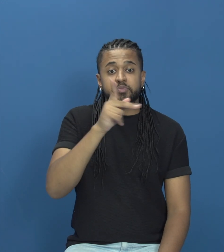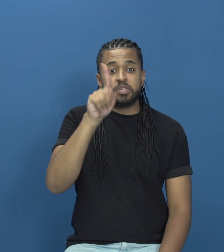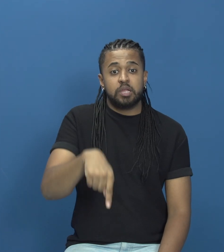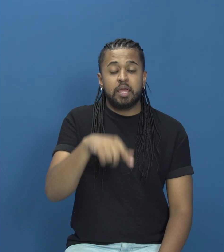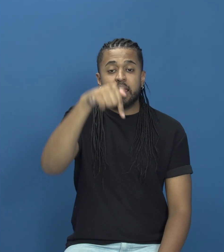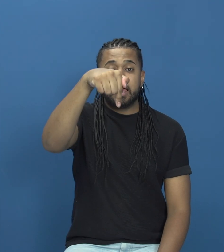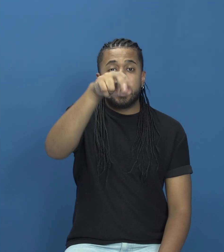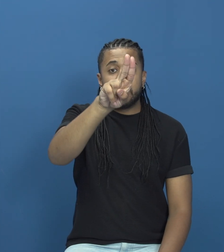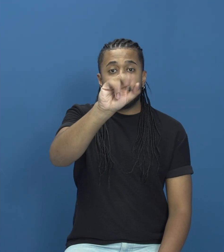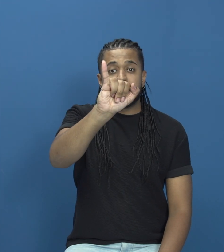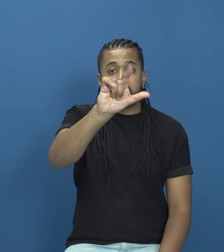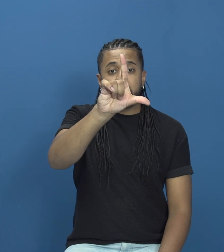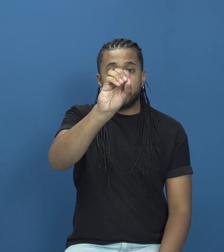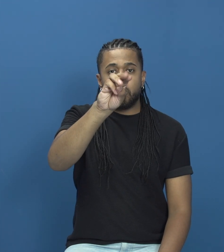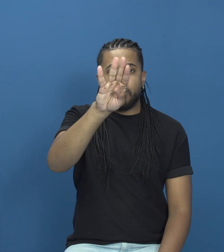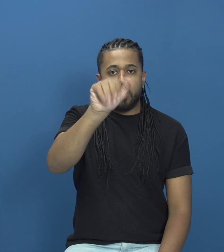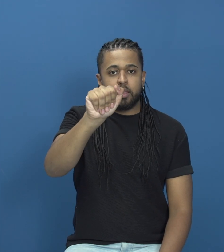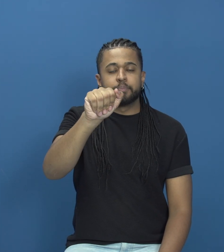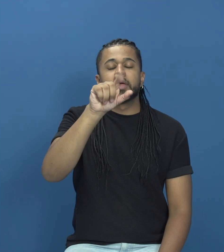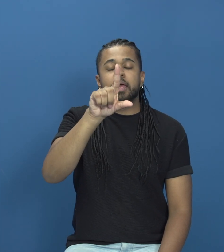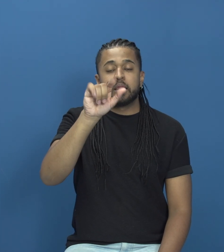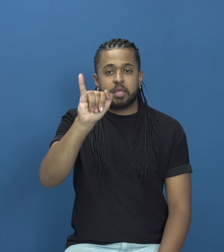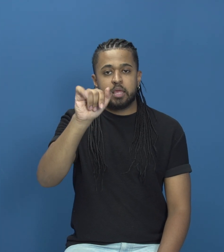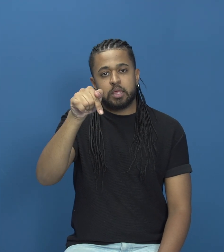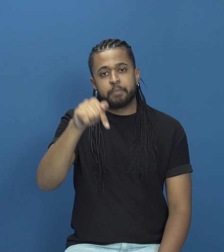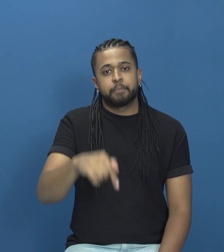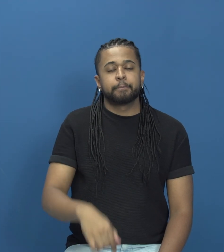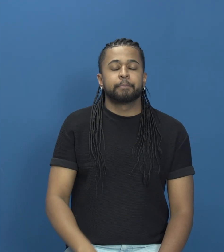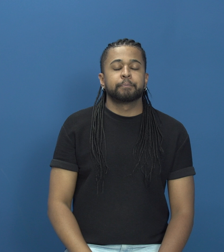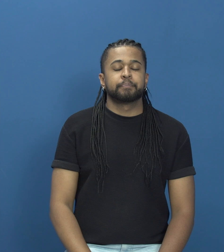autodeclaram quilombolas. Parênteses